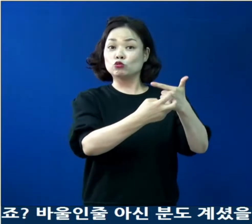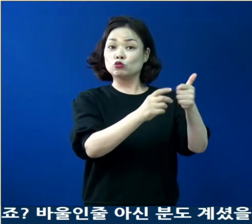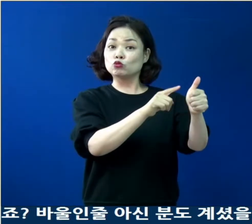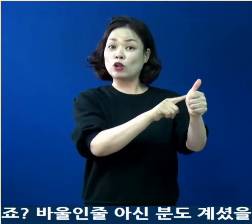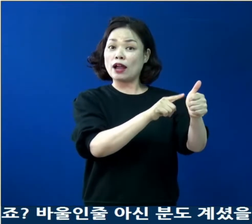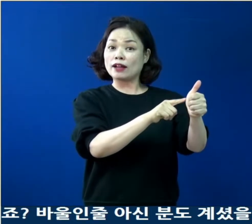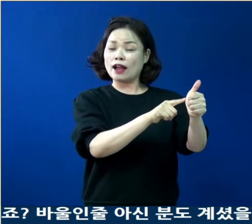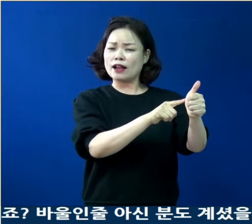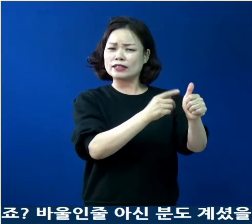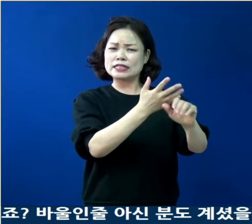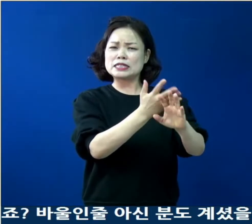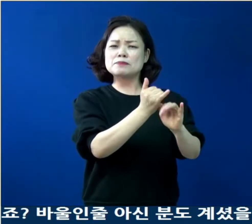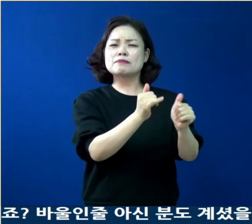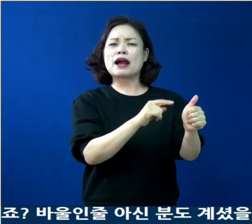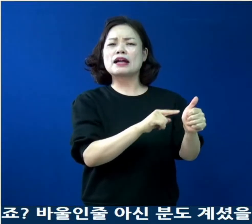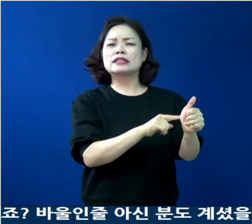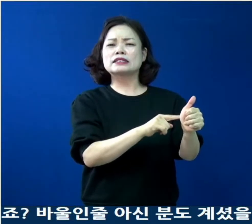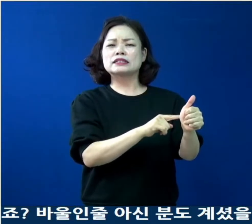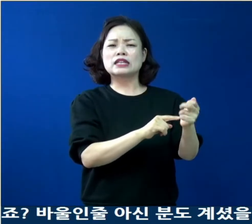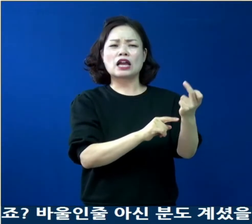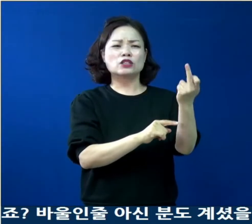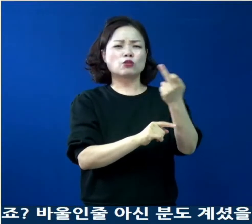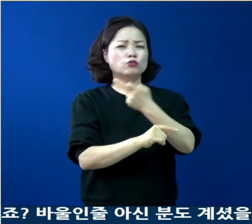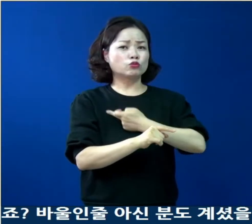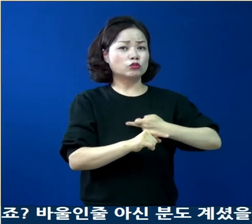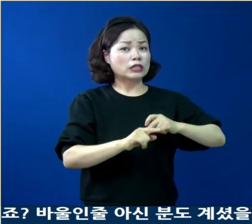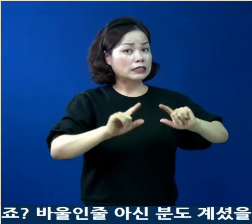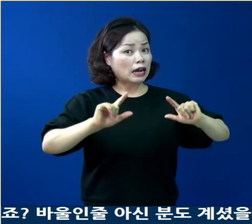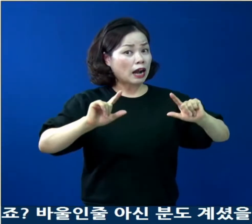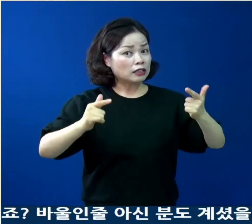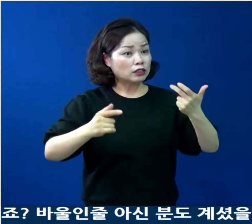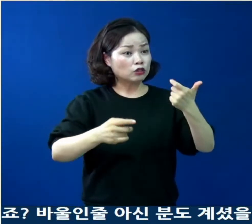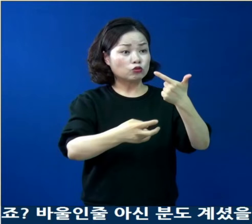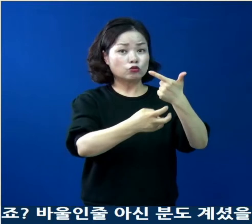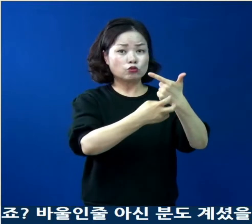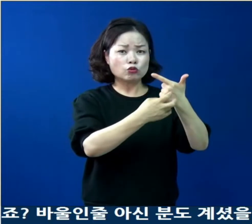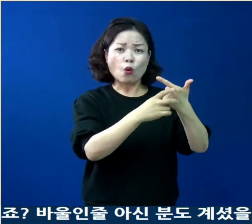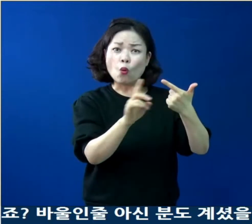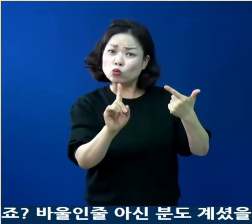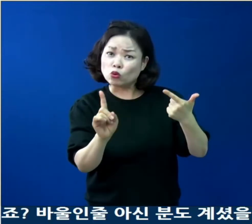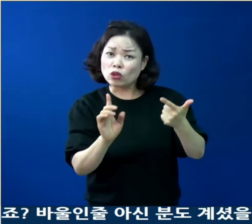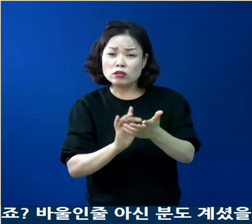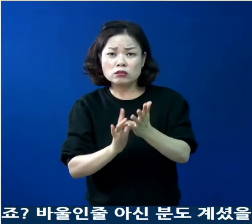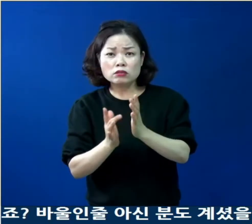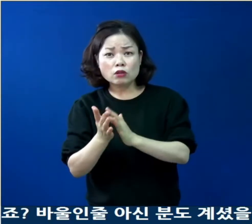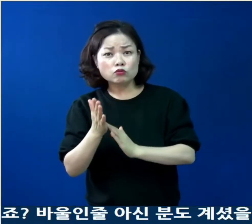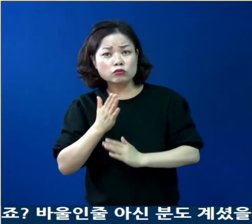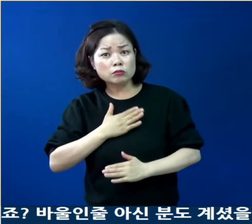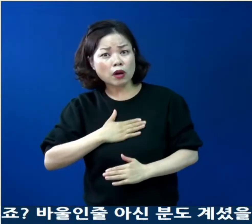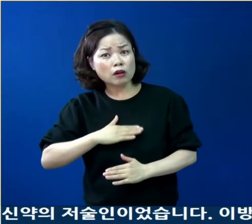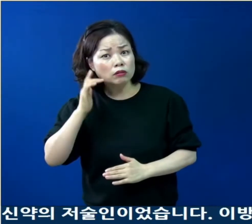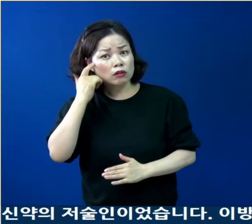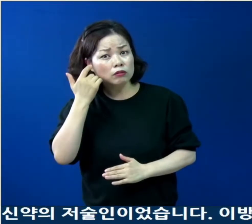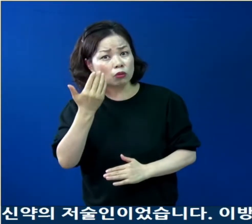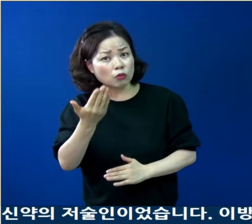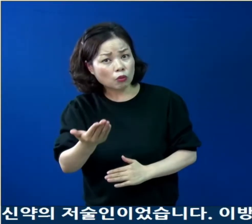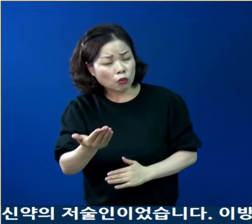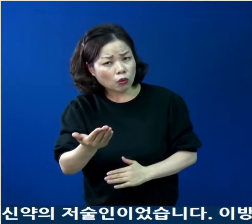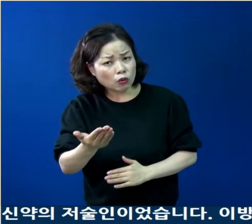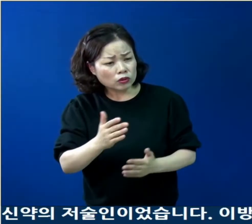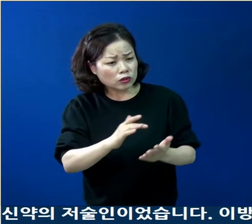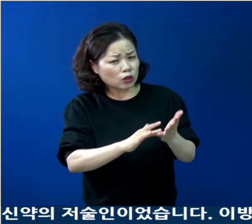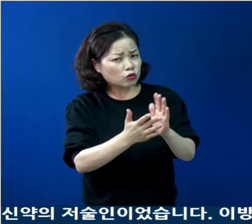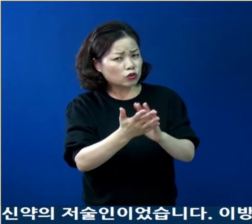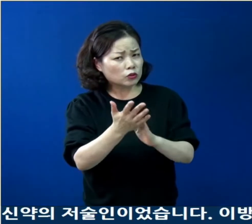누가가 이방인으로 12제자도 아닌 이 누가가 어떻게 예수님을 알게 되었고 예수님에 대한